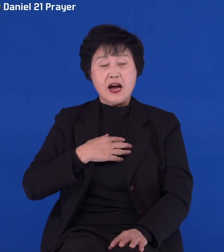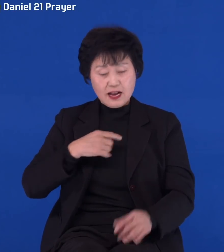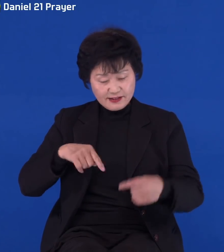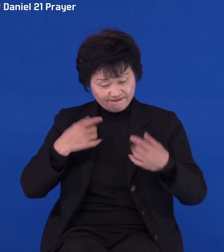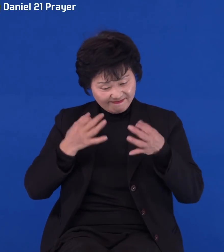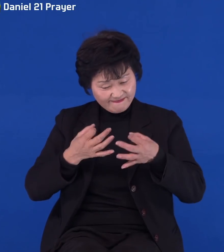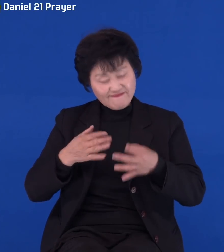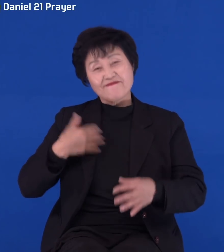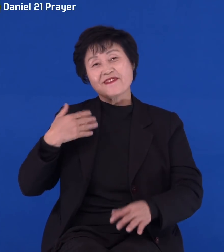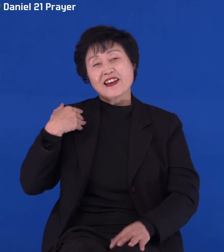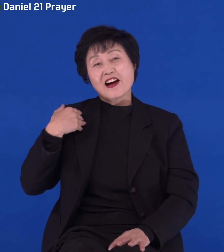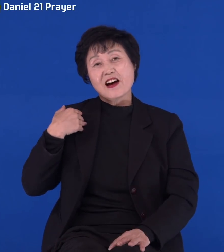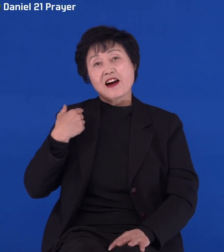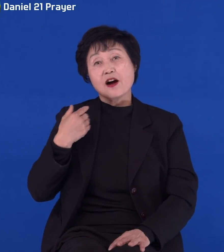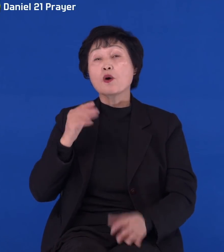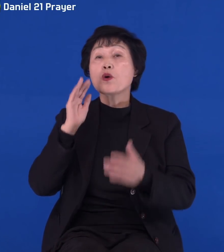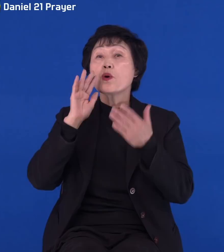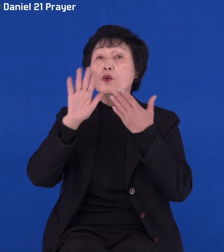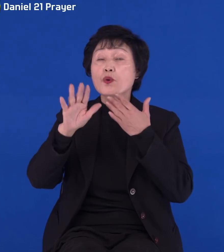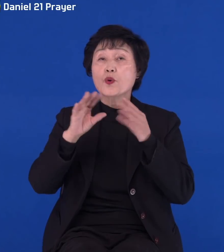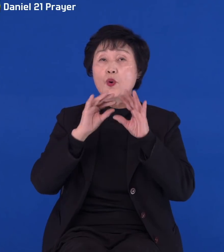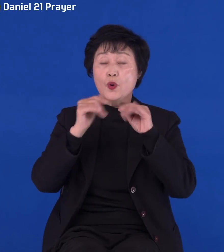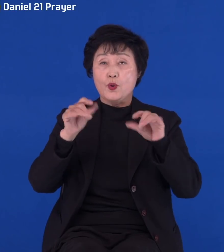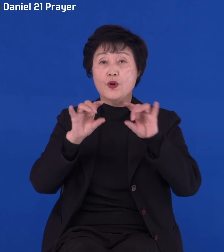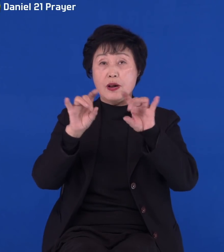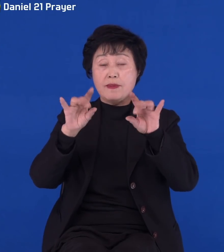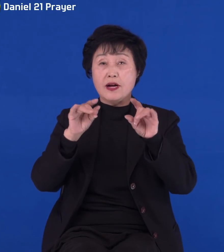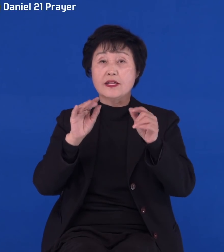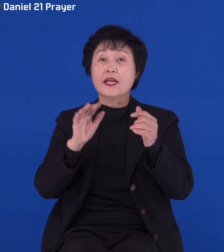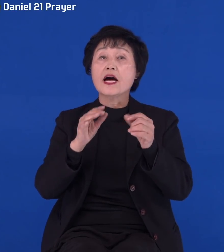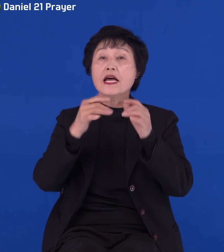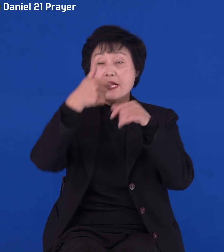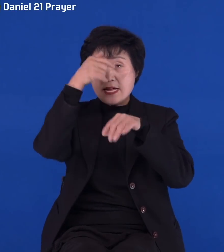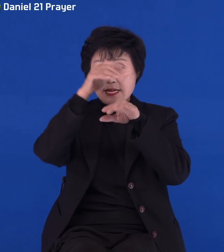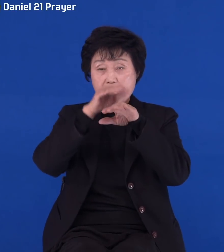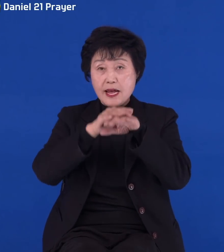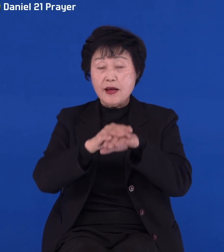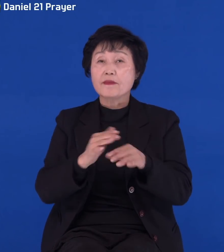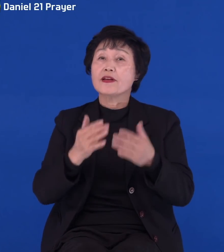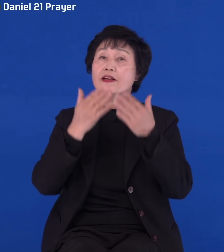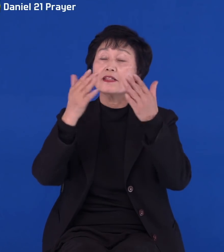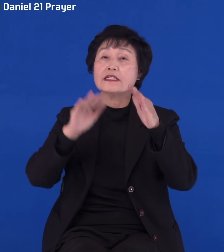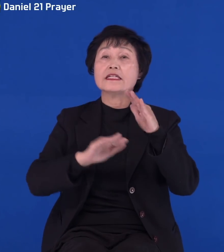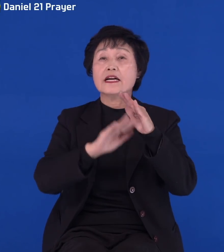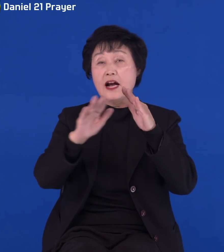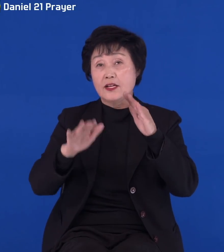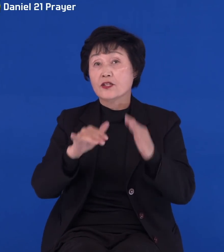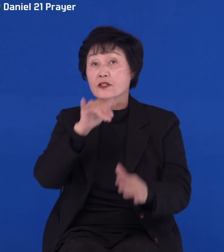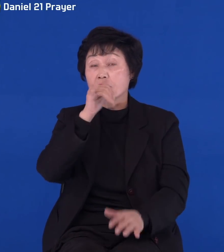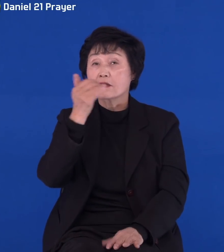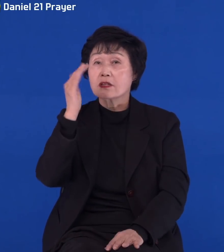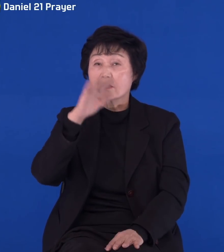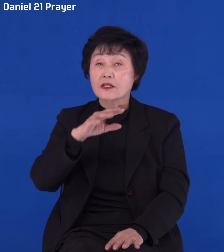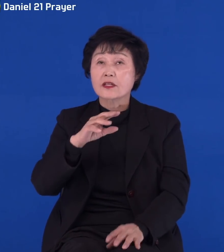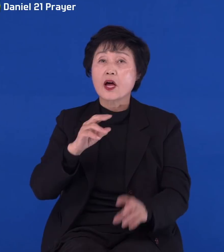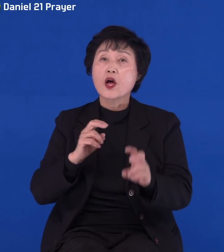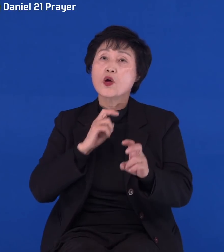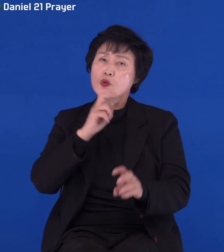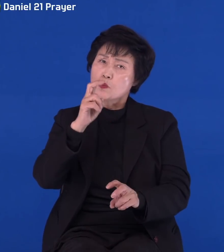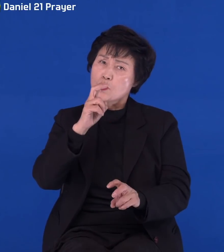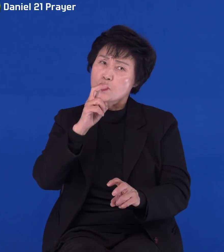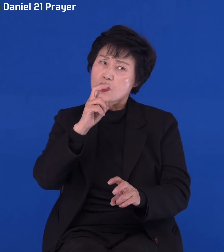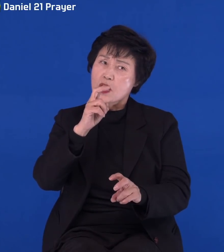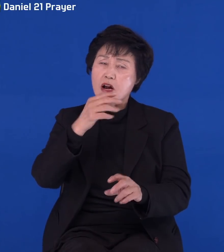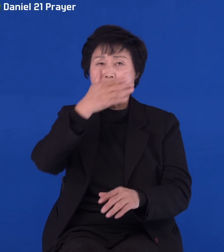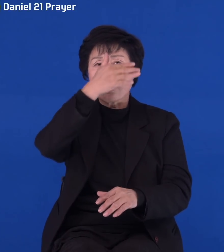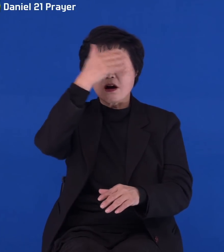그리고 밴쿠버에서 토요일마다 위로 예배를 드리는 가정이 있었는데 거기는 20살 된 청년이 교통사고로 인해서 말을 못하는 아론이라는 청년이 있는